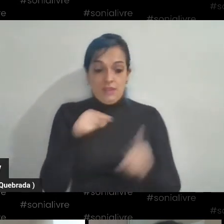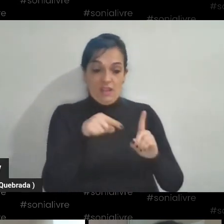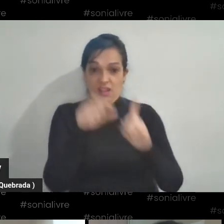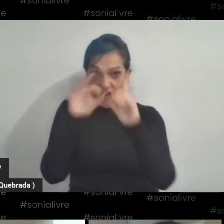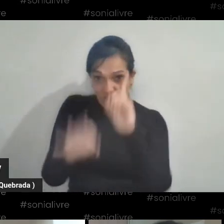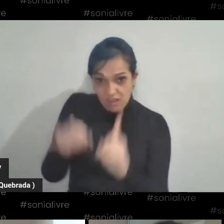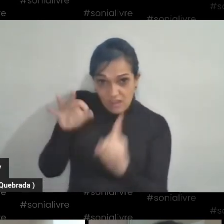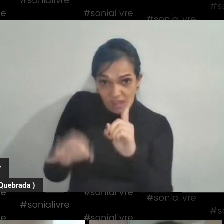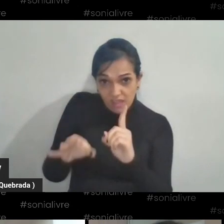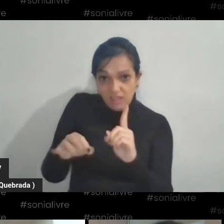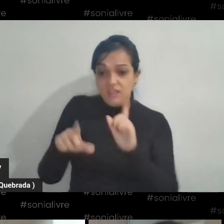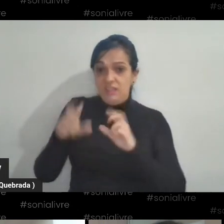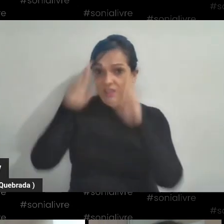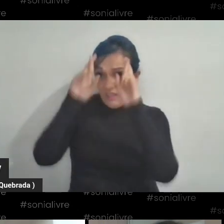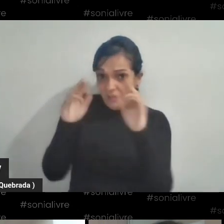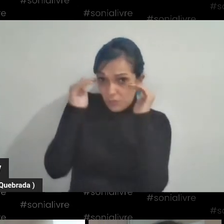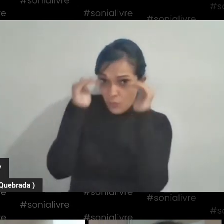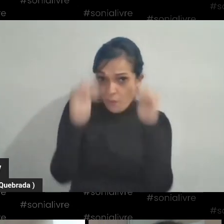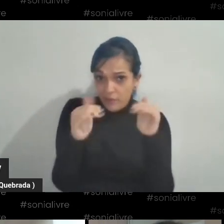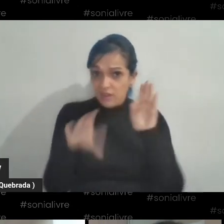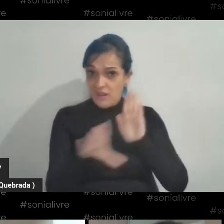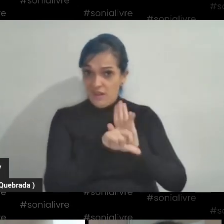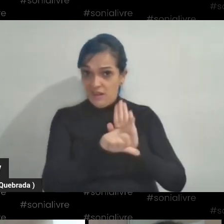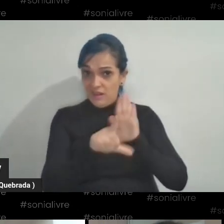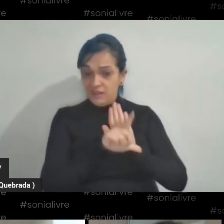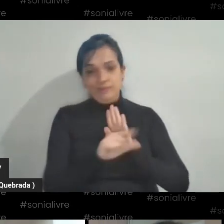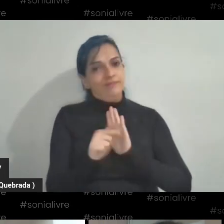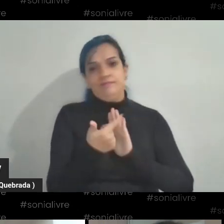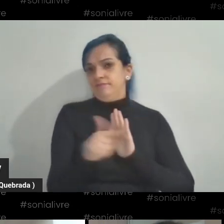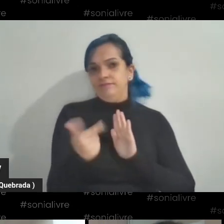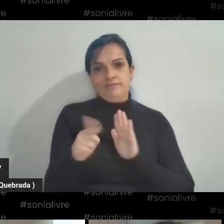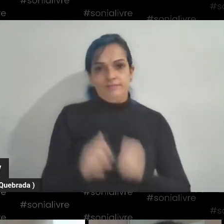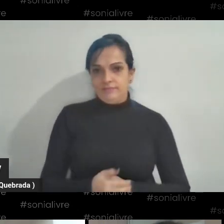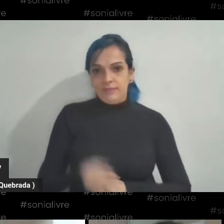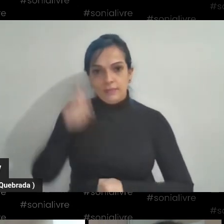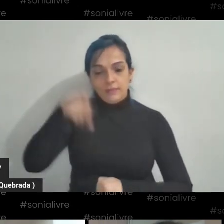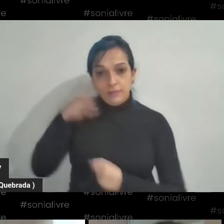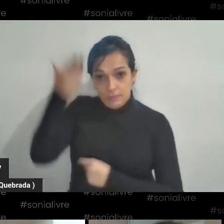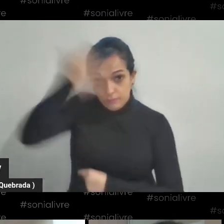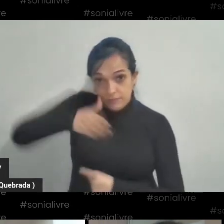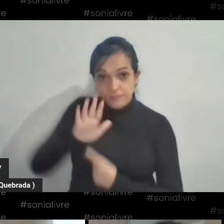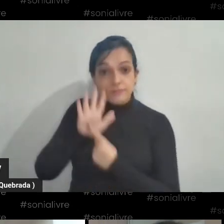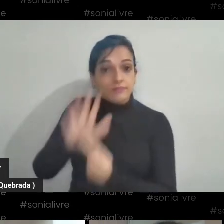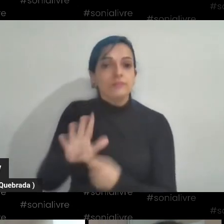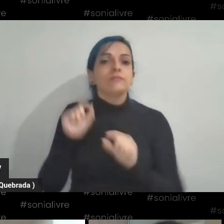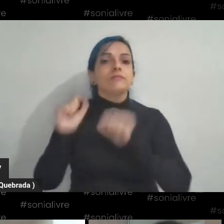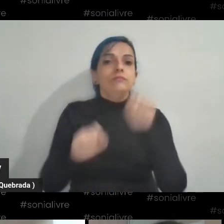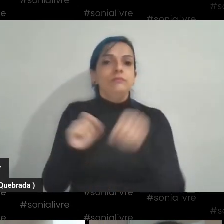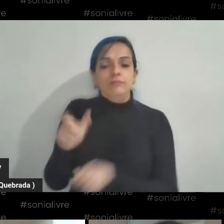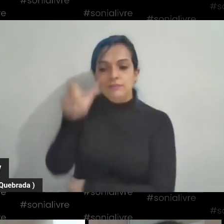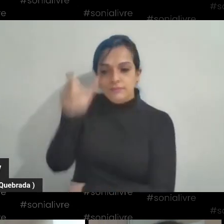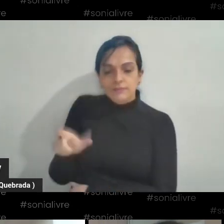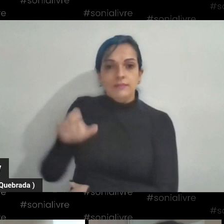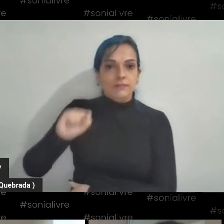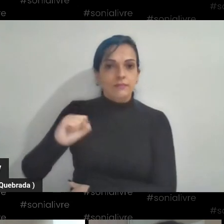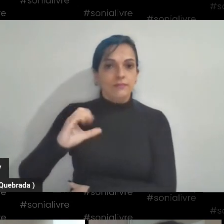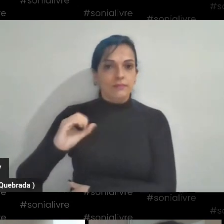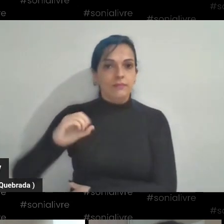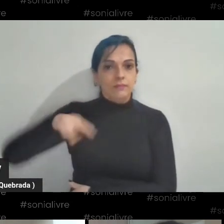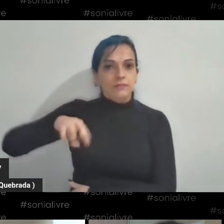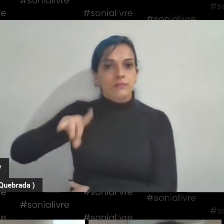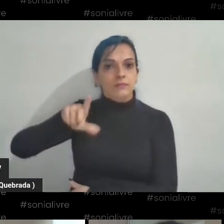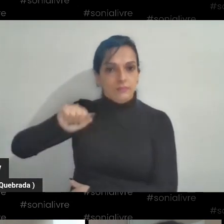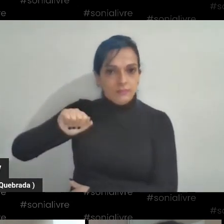respeitou as leis, né? E isso só prova que a Sônia, ela